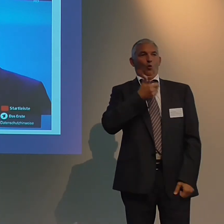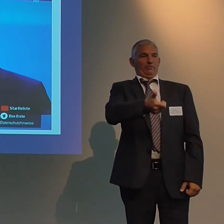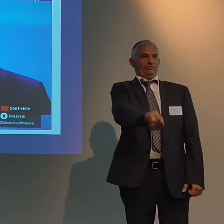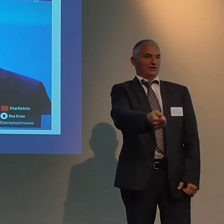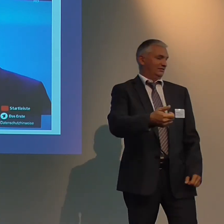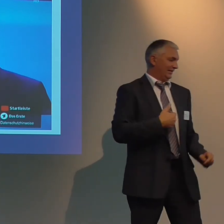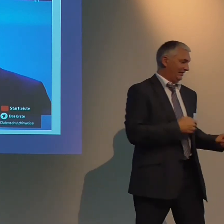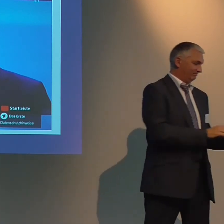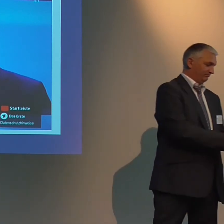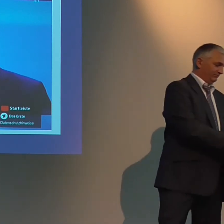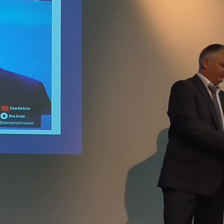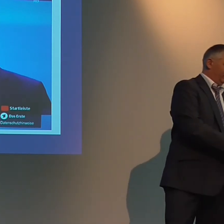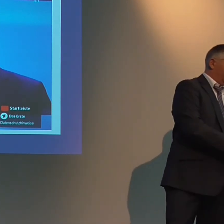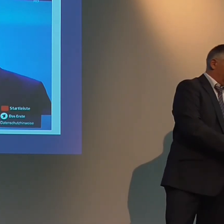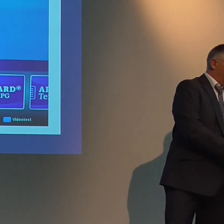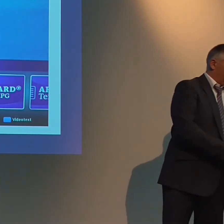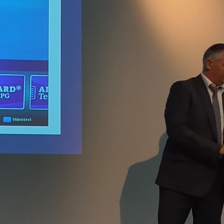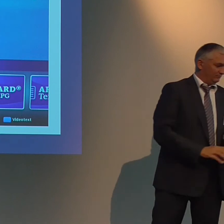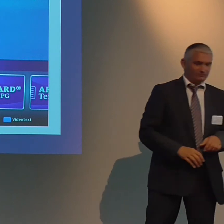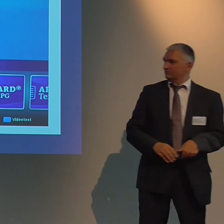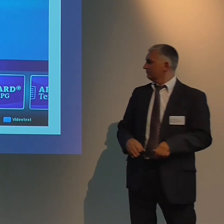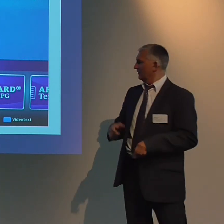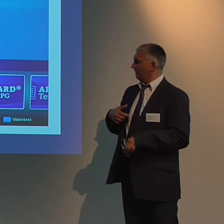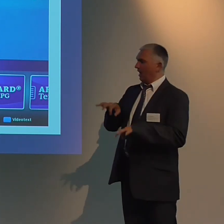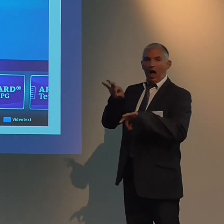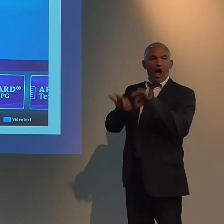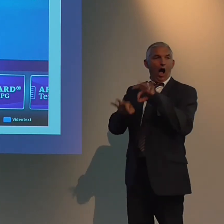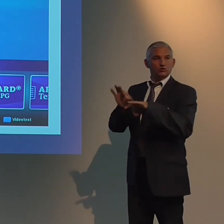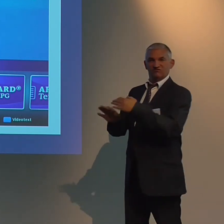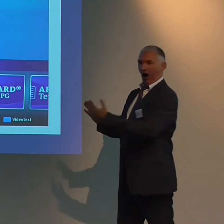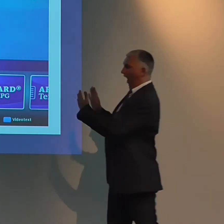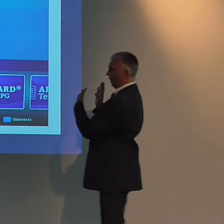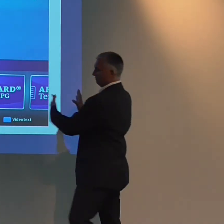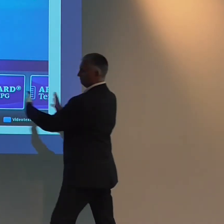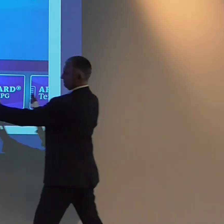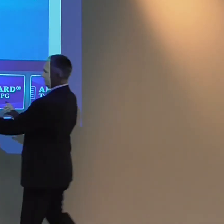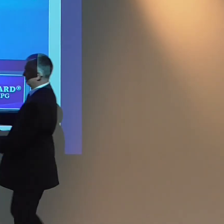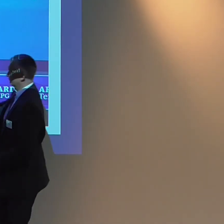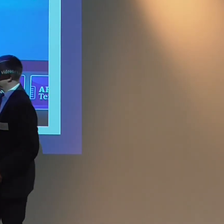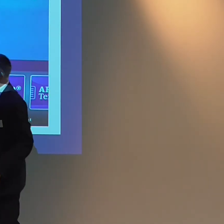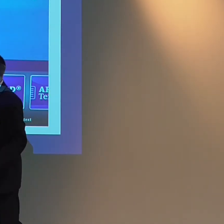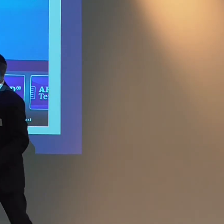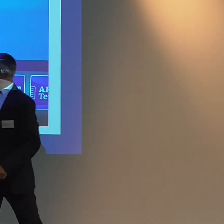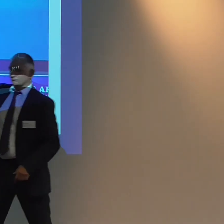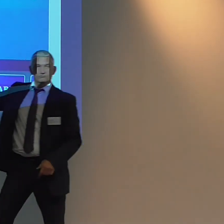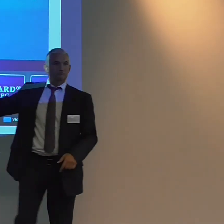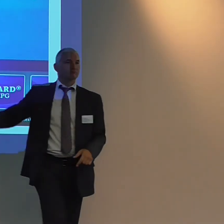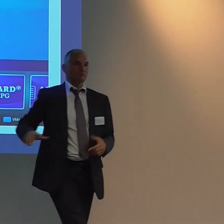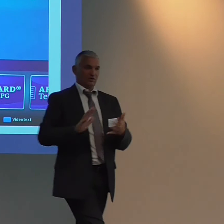und dann habe ich jetzt probiert, die rote Taste zu drücken und Gebärdensprache. Und ich habe dann die entsprechende Auswahl, die ich treffen